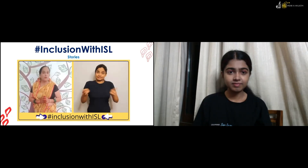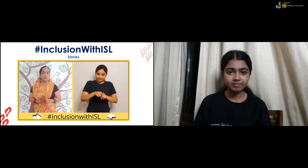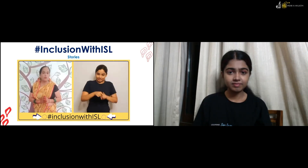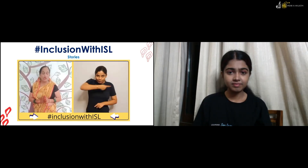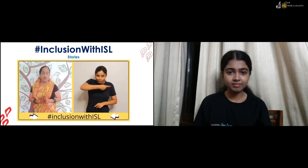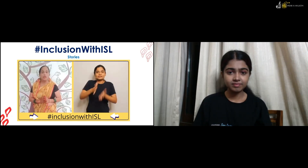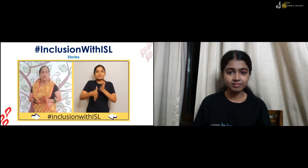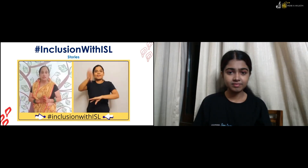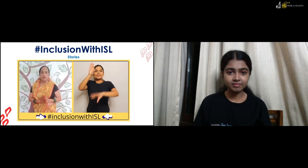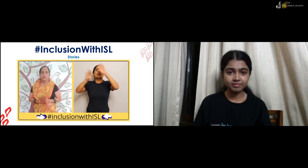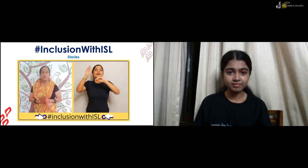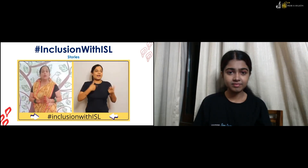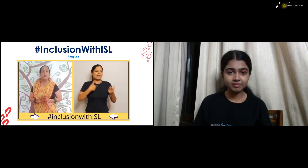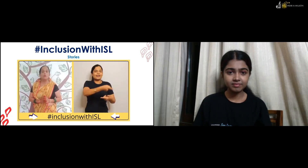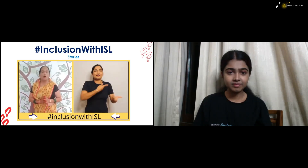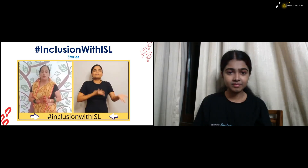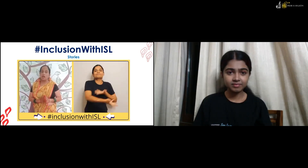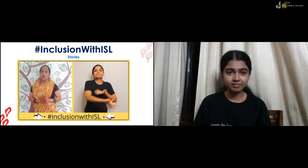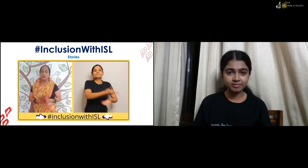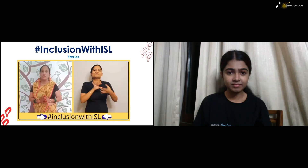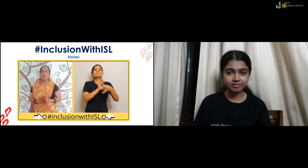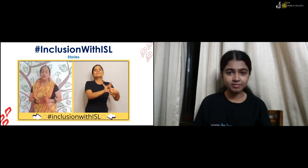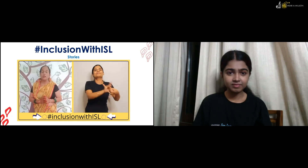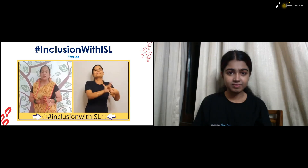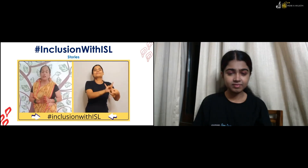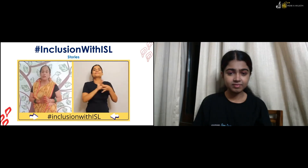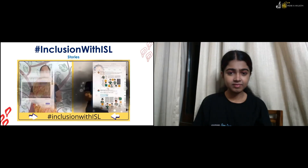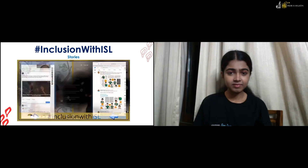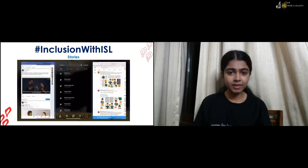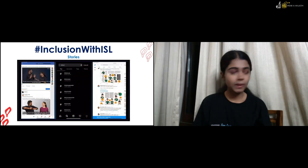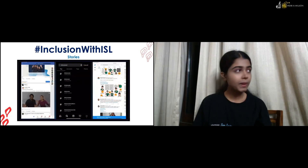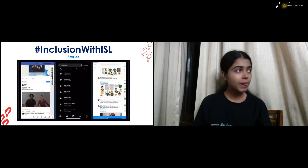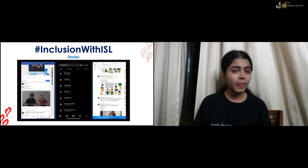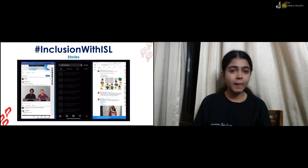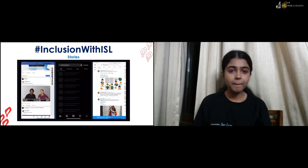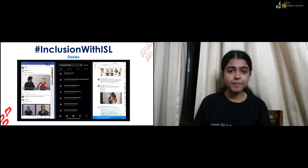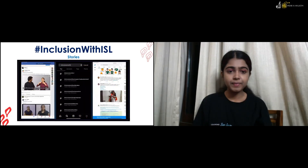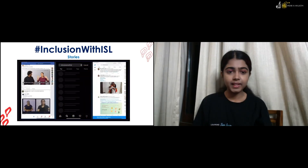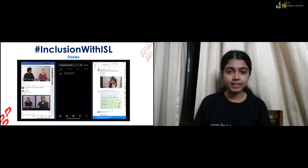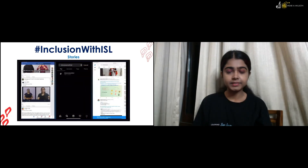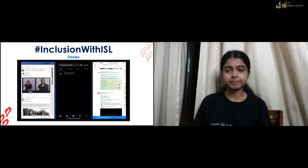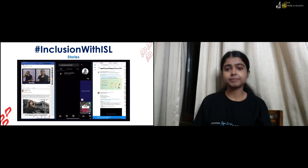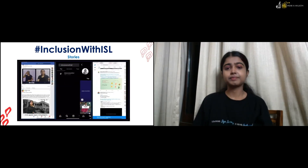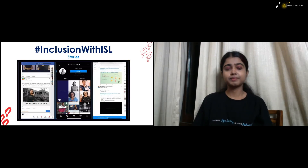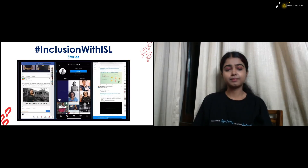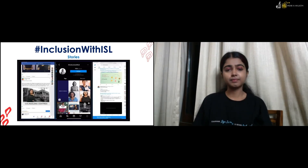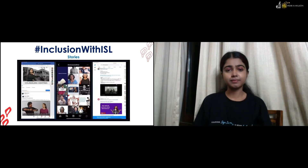आप इनको साथ दें, जहाँ पे जाए इनको माँ बाप साथ में जाए, इनकी सभी